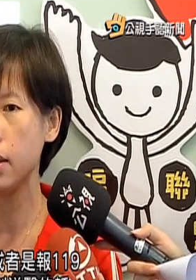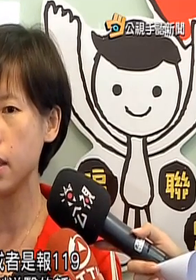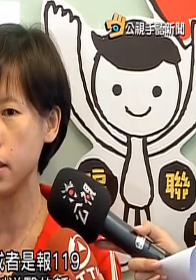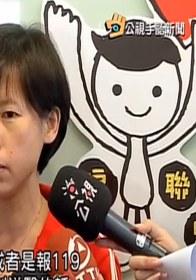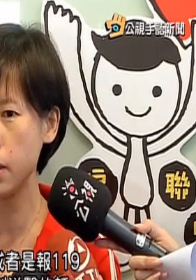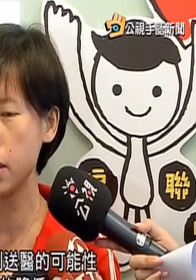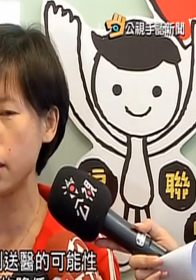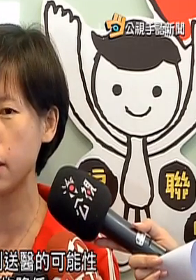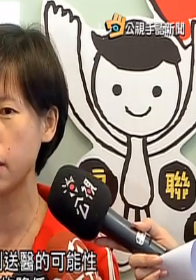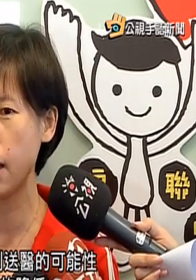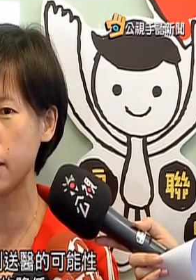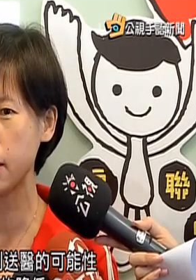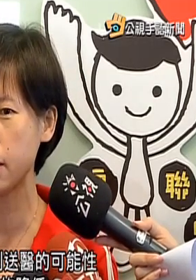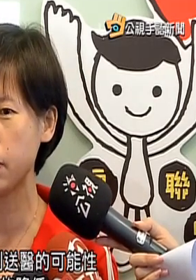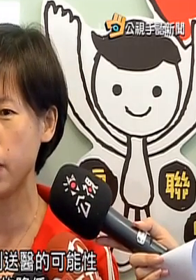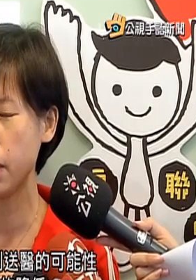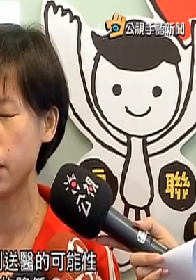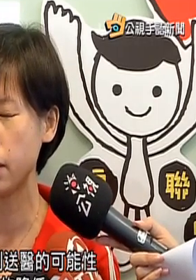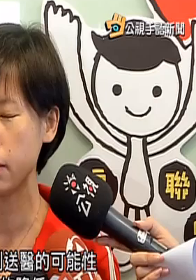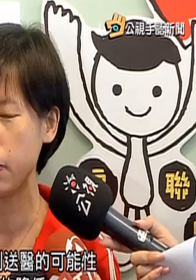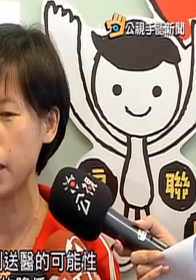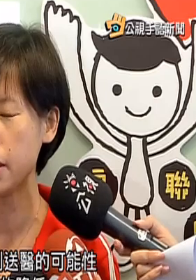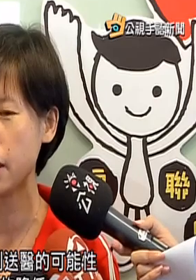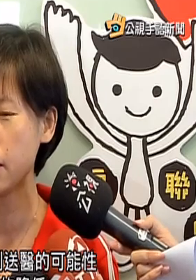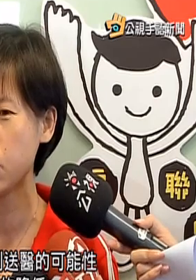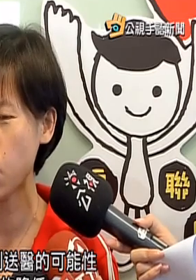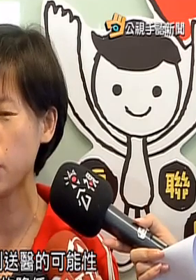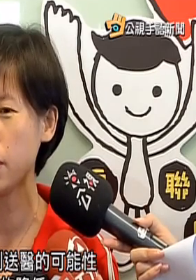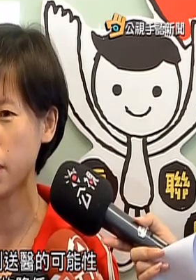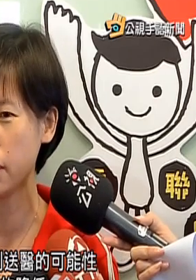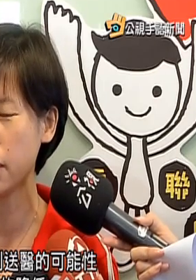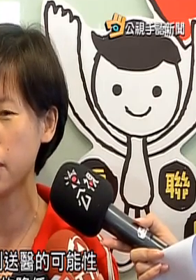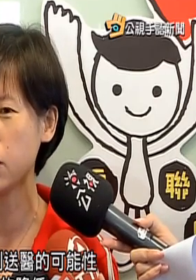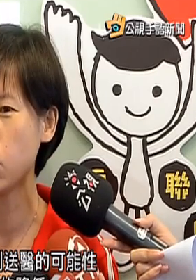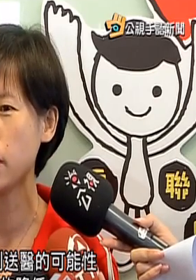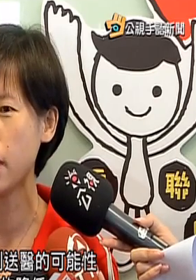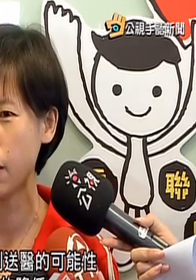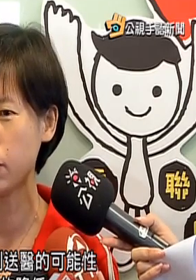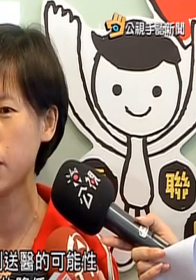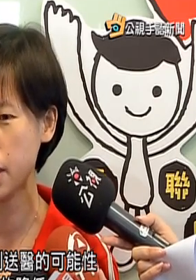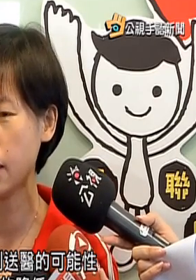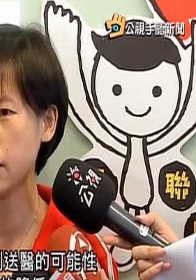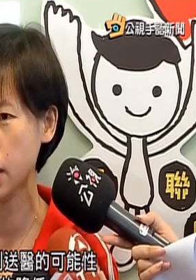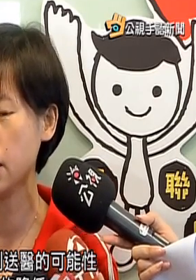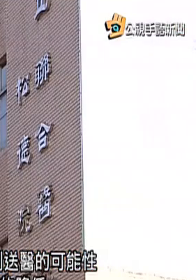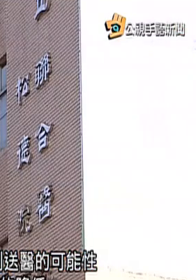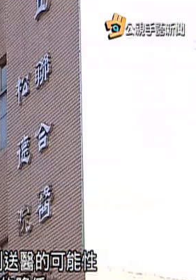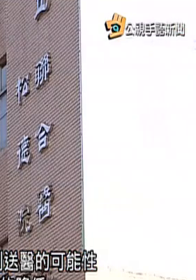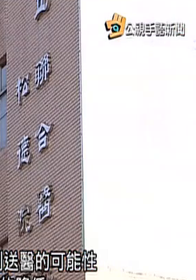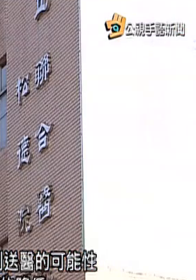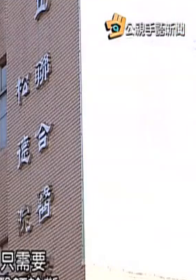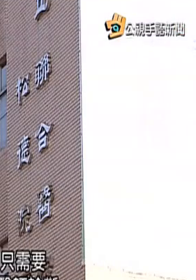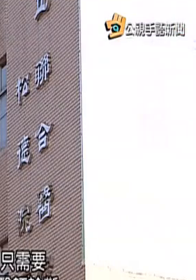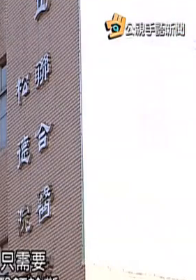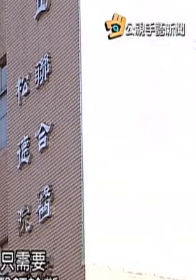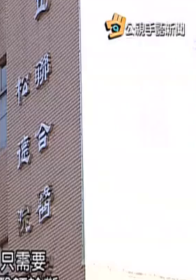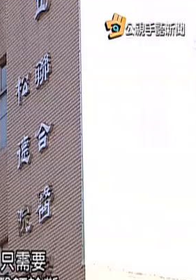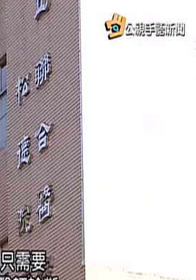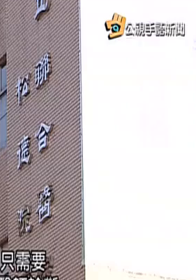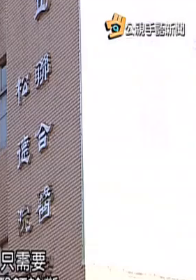那基本上呢他这个被强制送医的可能性就会大幅的降低。 过去依法只需要2位精神